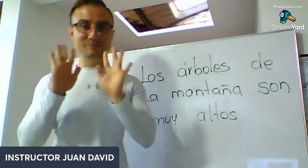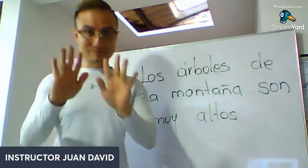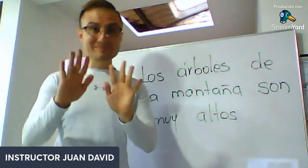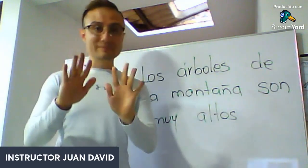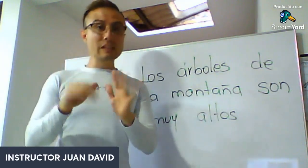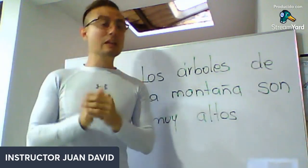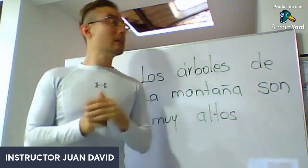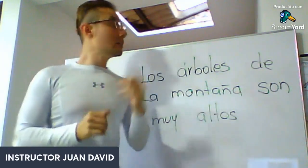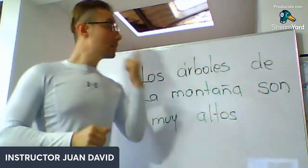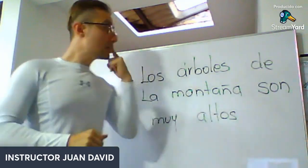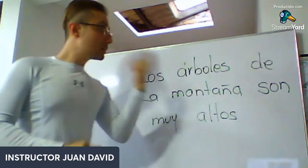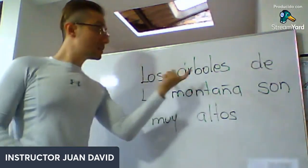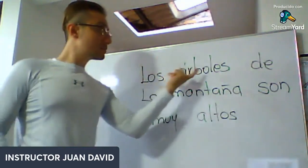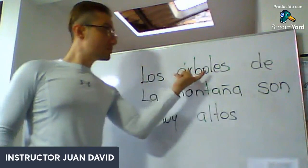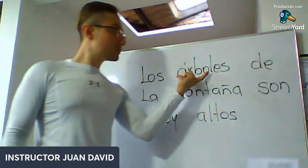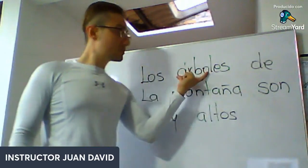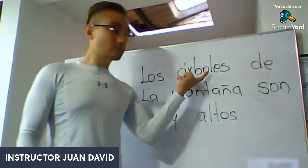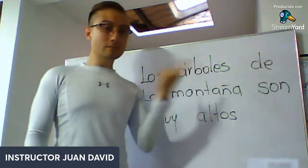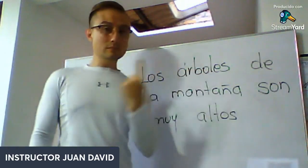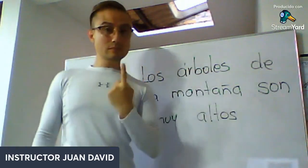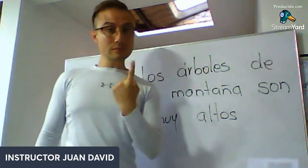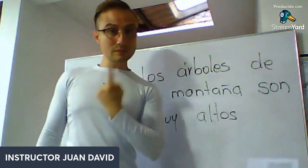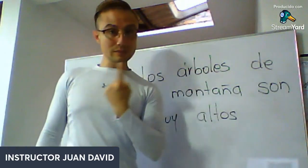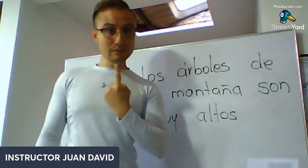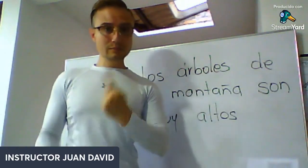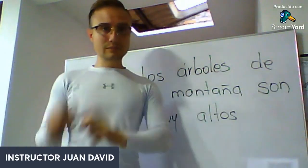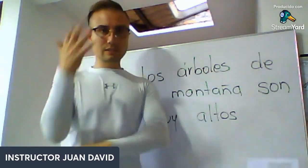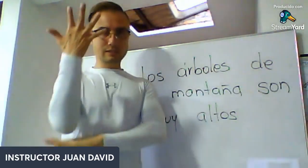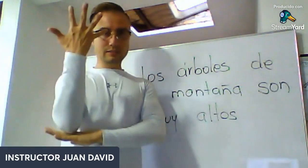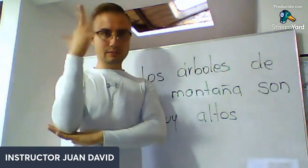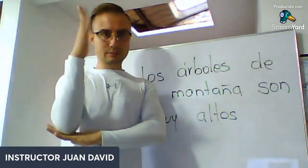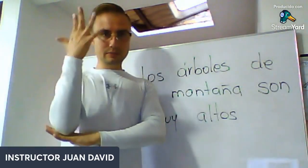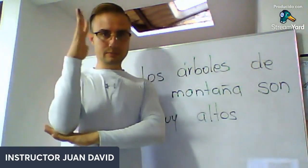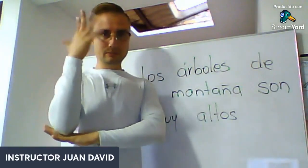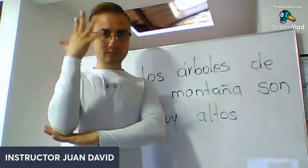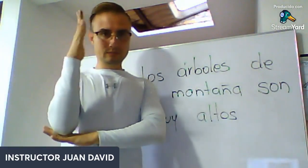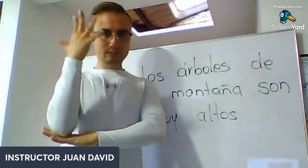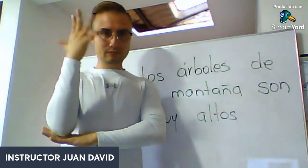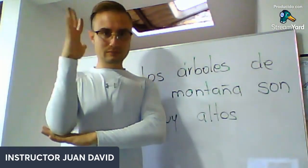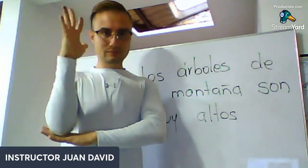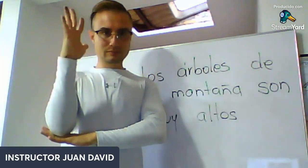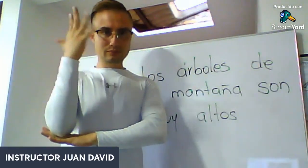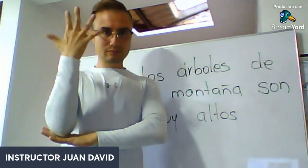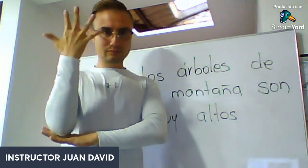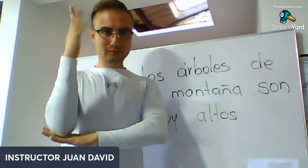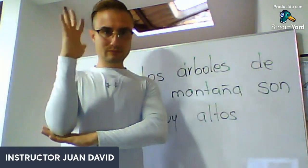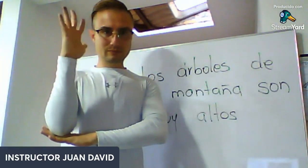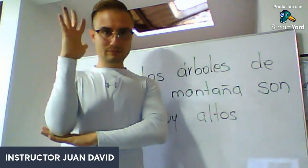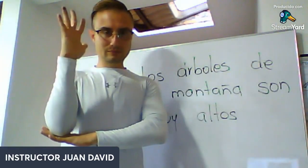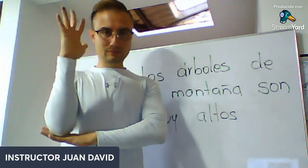diferente de singular y cuando digo árbol la seña es esta